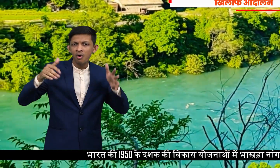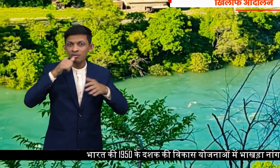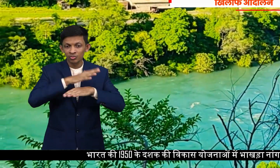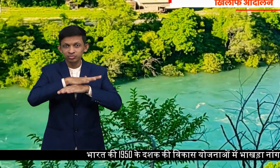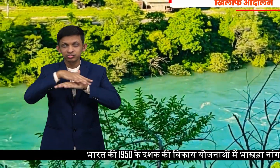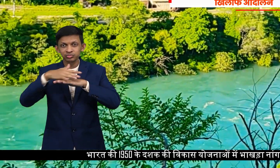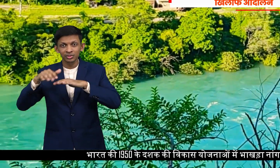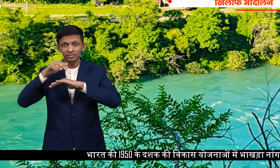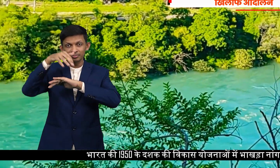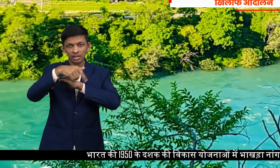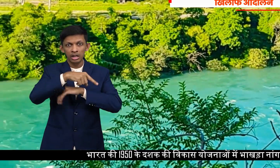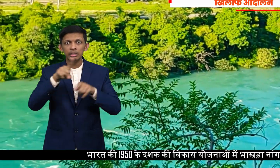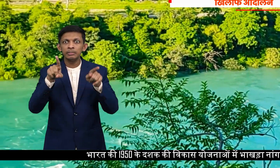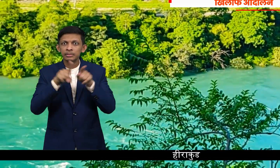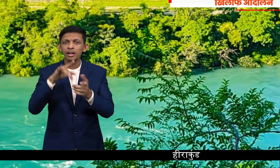नागल,